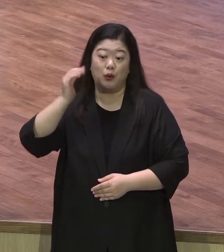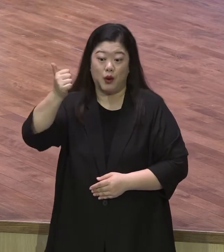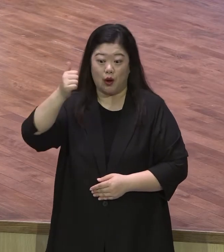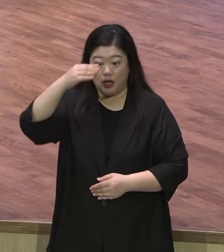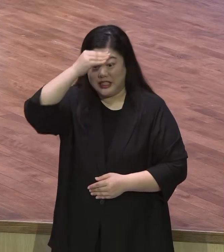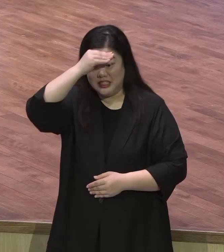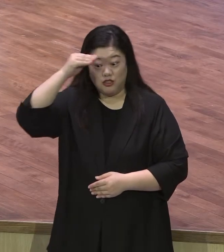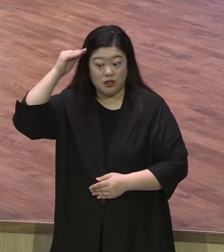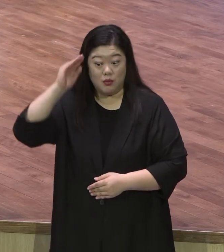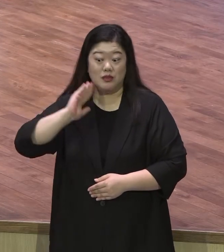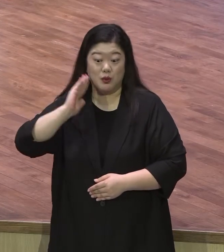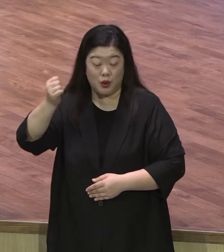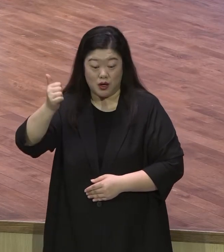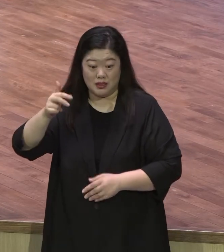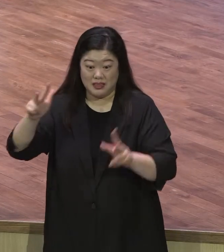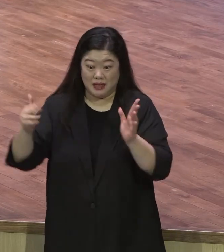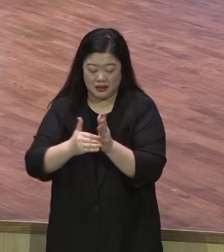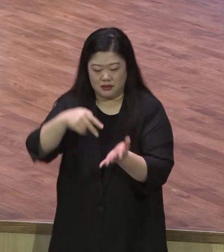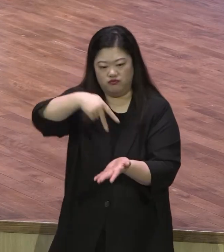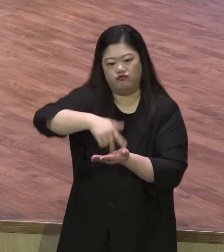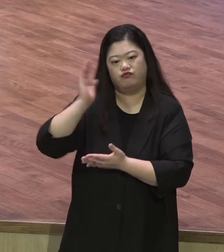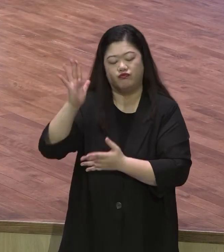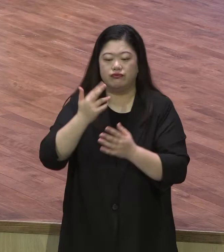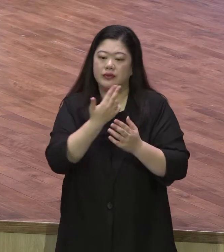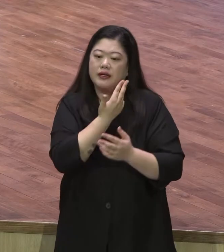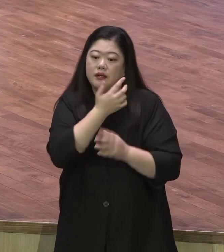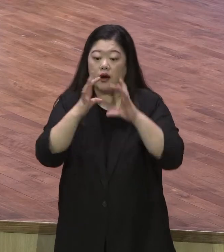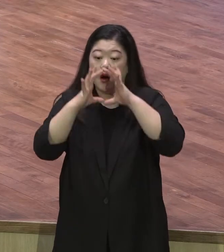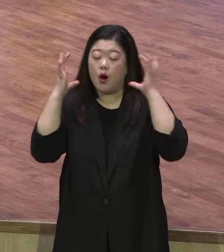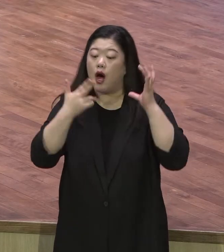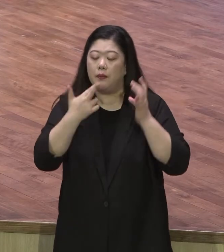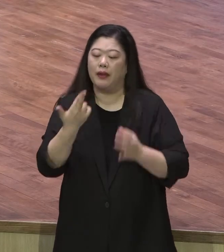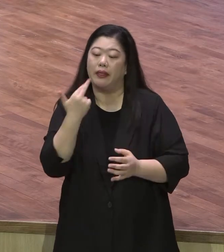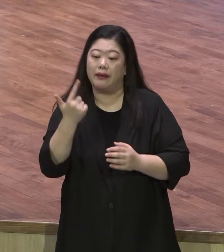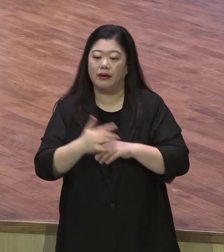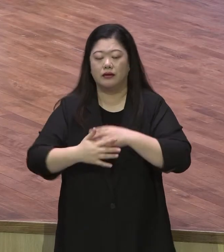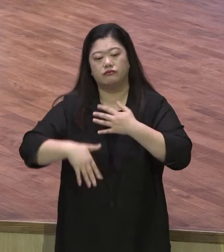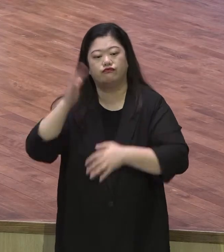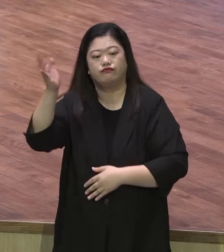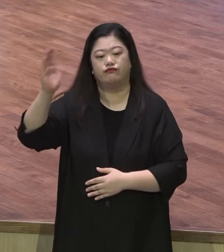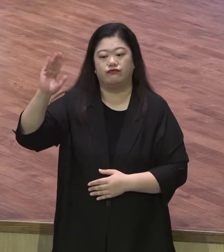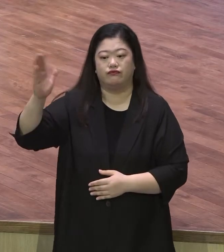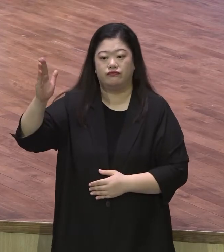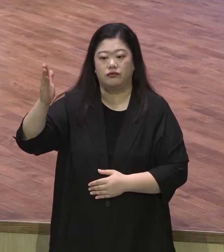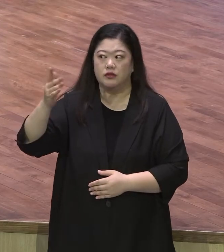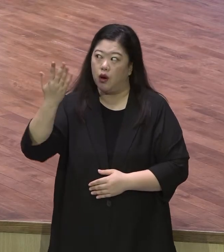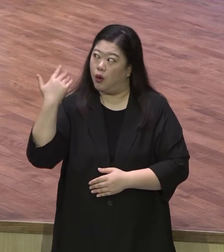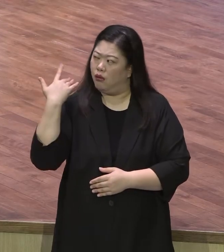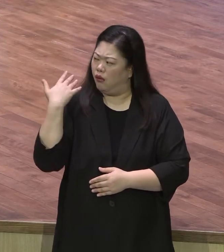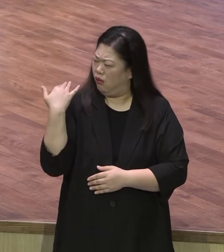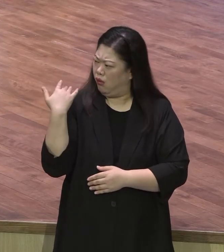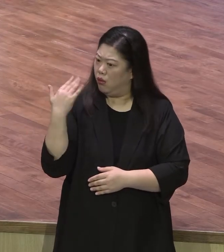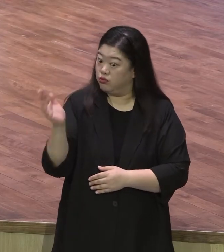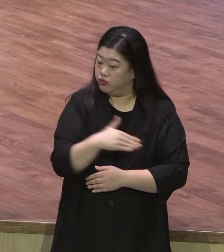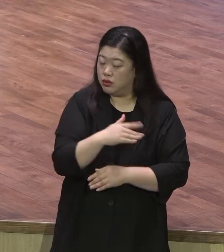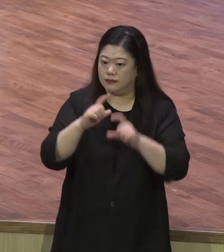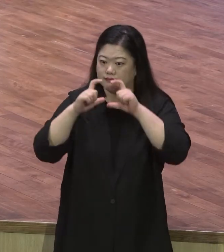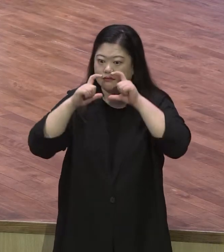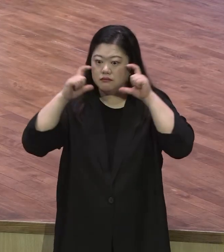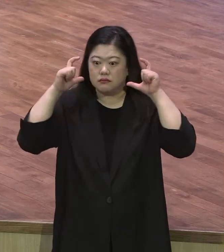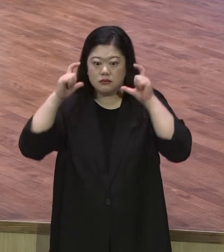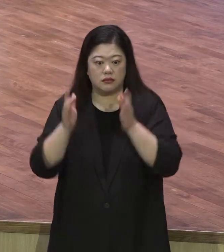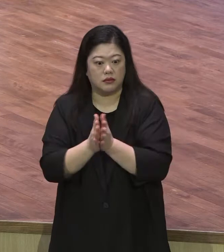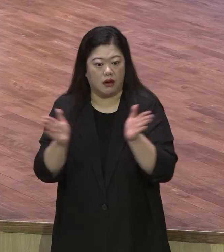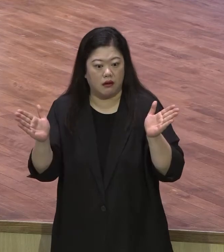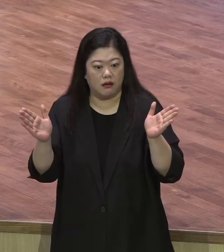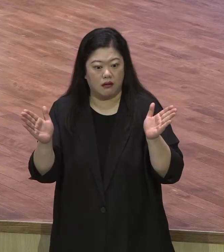나오는 모습을 봤습니다 그만큼 심각하다 이 말이죠 우리나라에서도 코로나19 이거 좀처럼 수그러지지